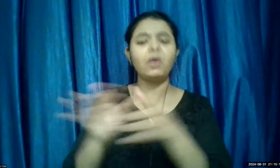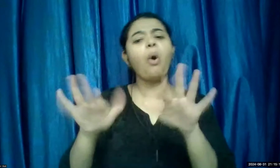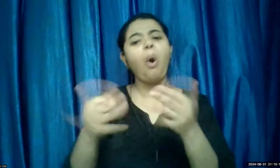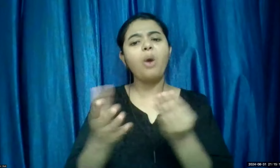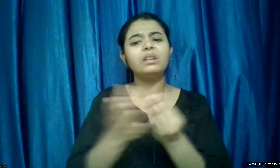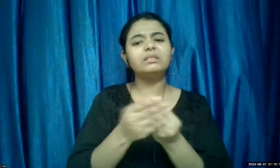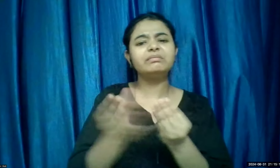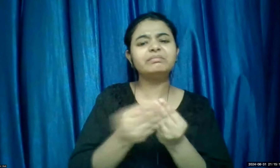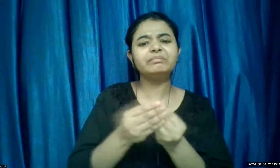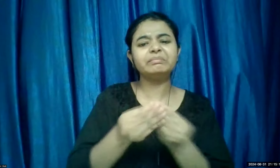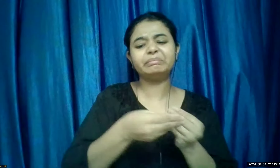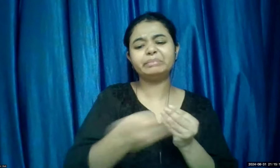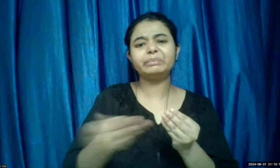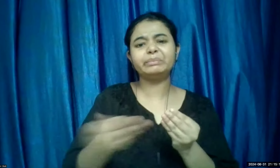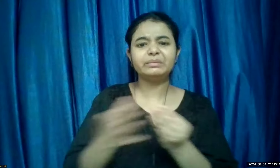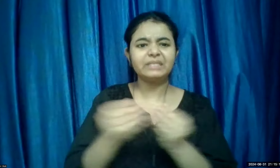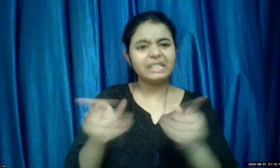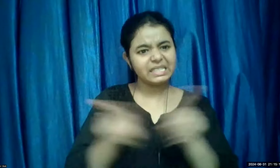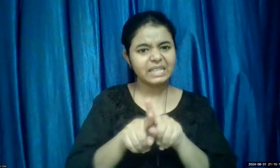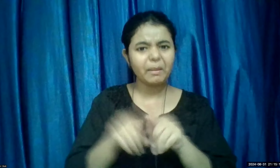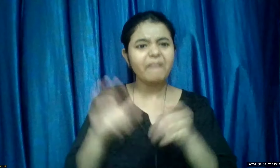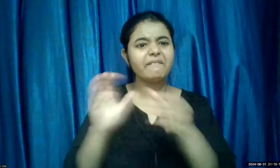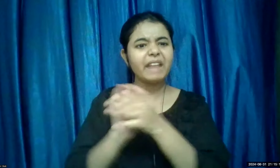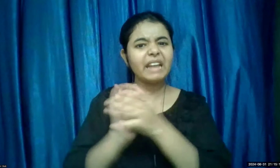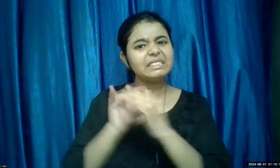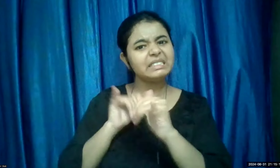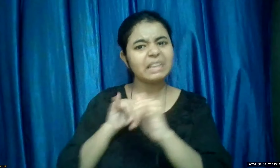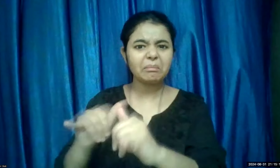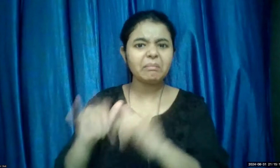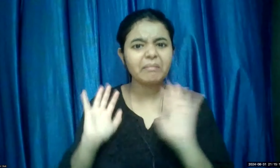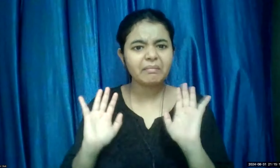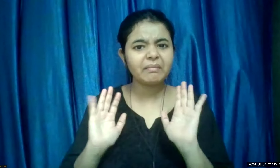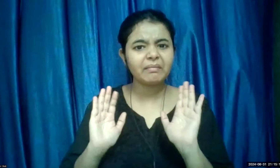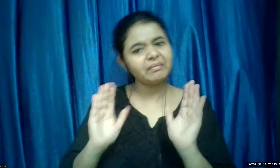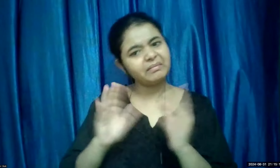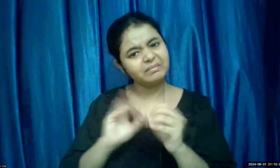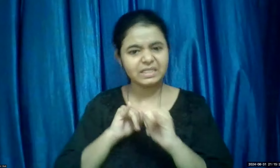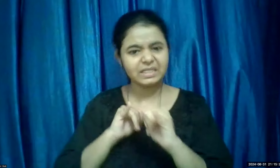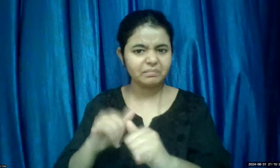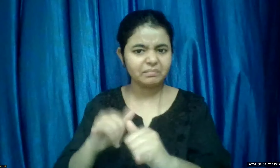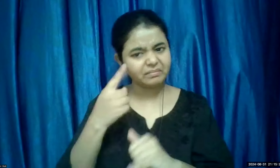उन लोगों का क्या होगा, उनके जुआरी दोस्त होंगे, वो सब जुआ खेलेंगे।